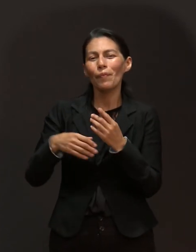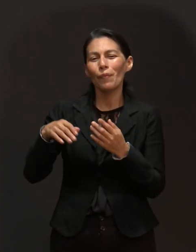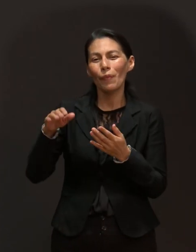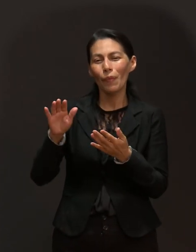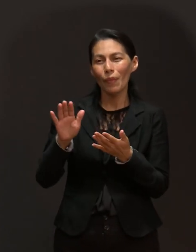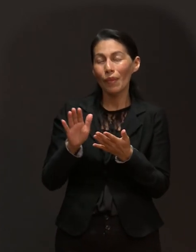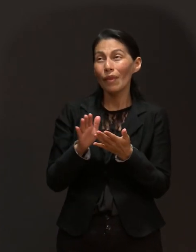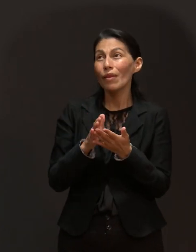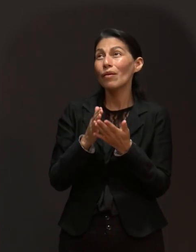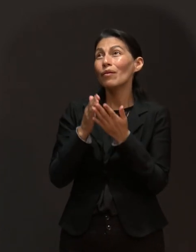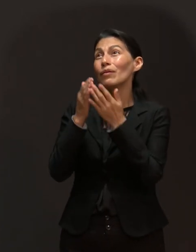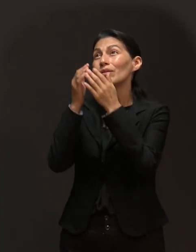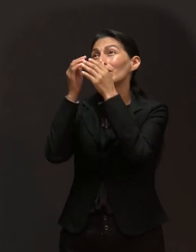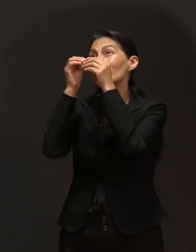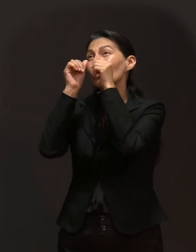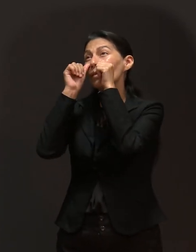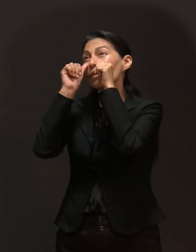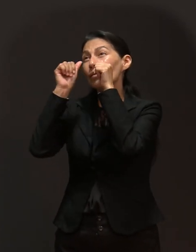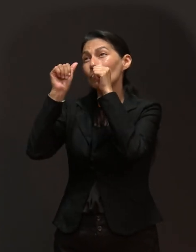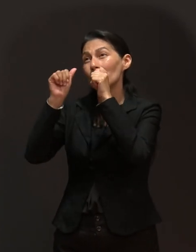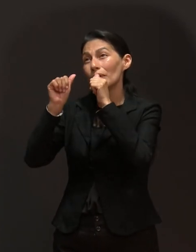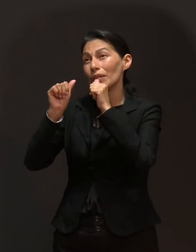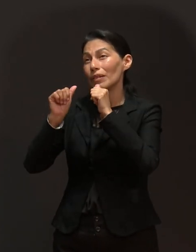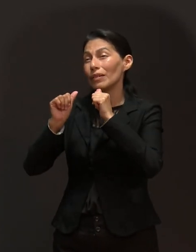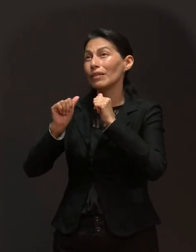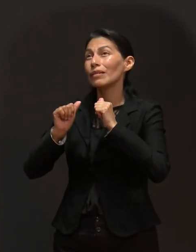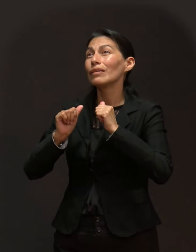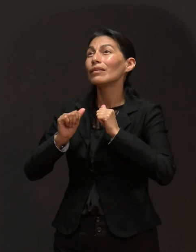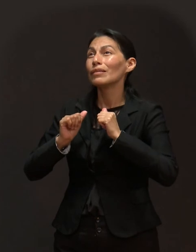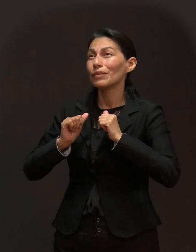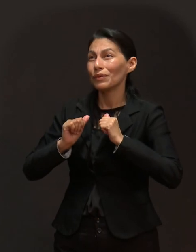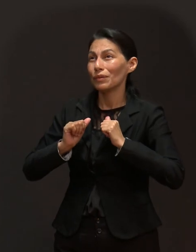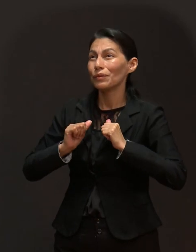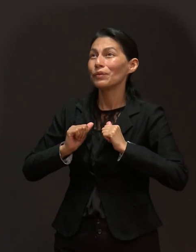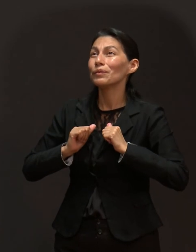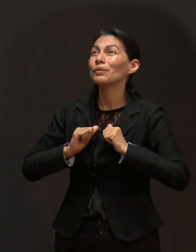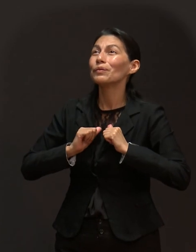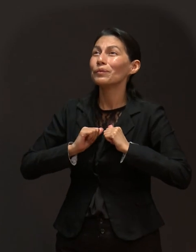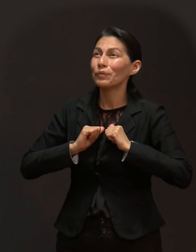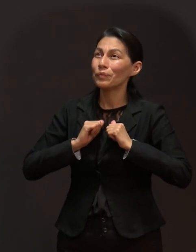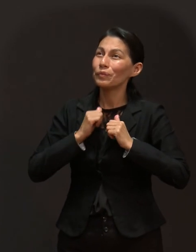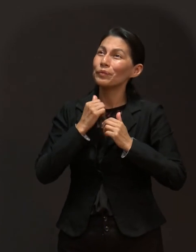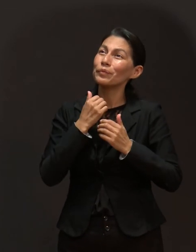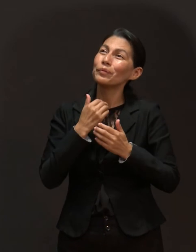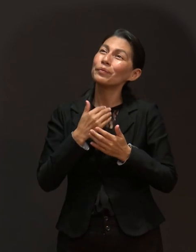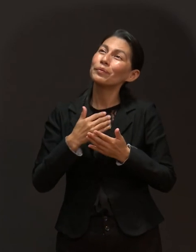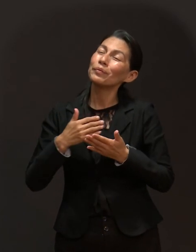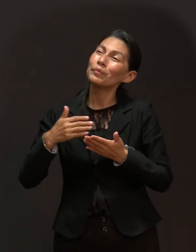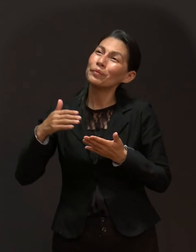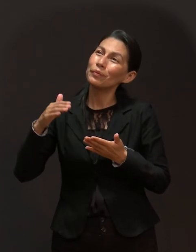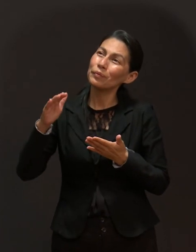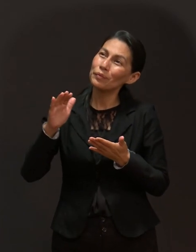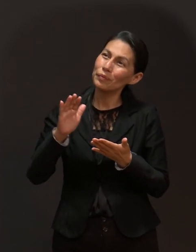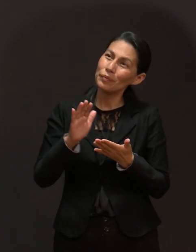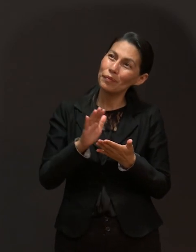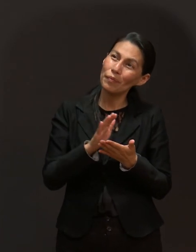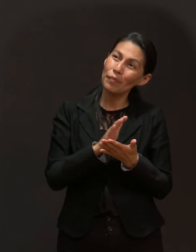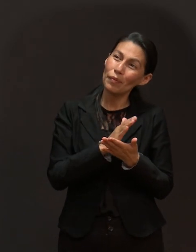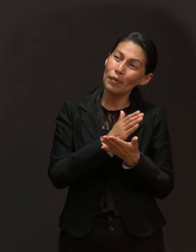Escúchame Jesús En tu nombre